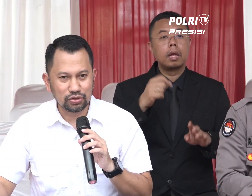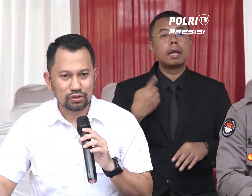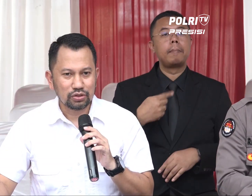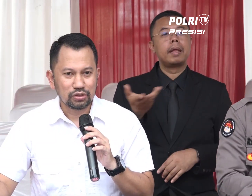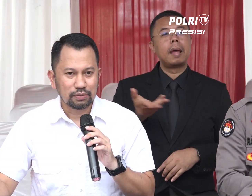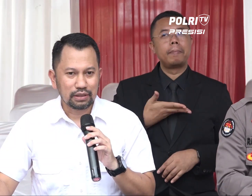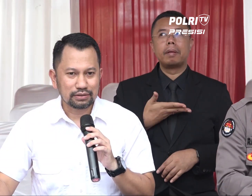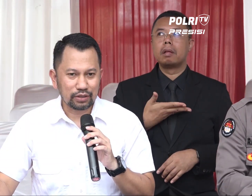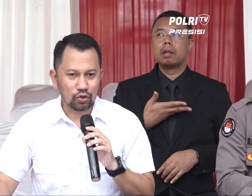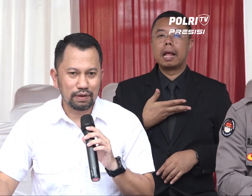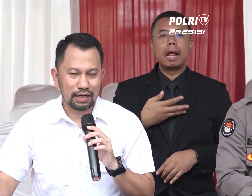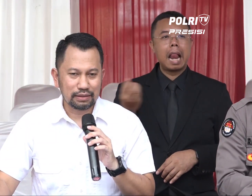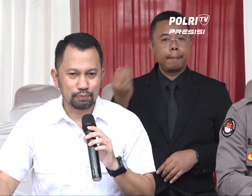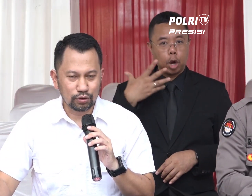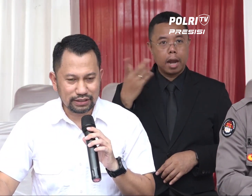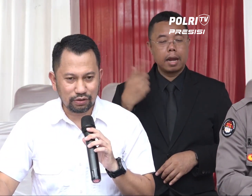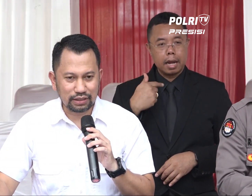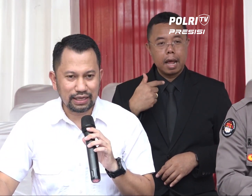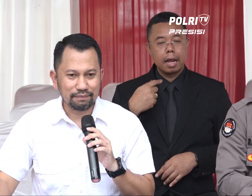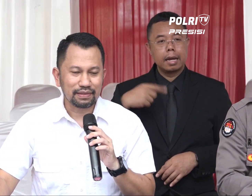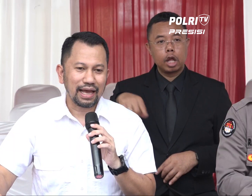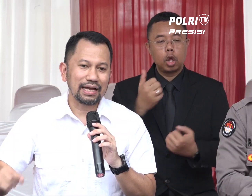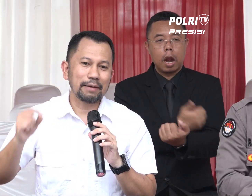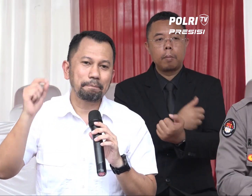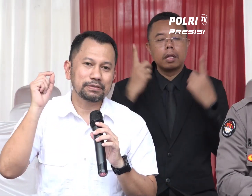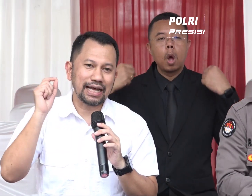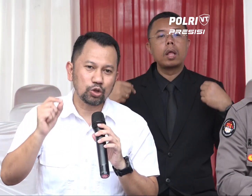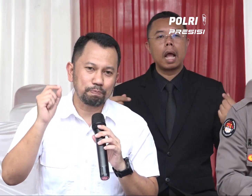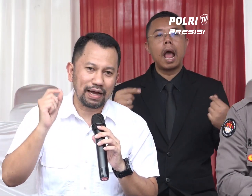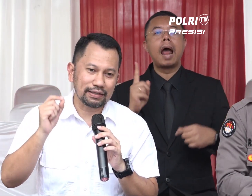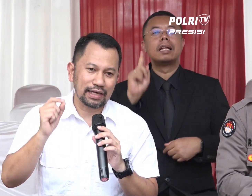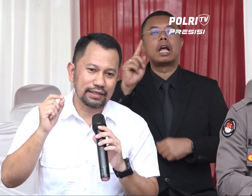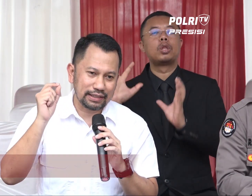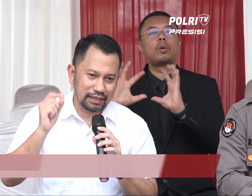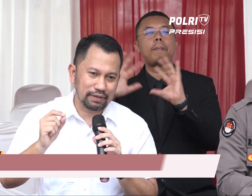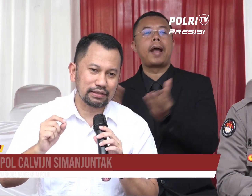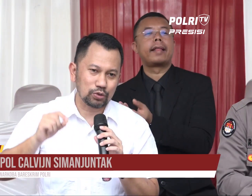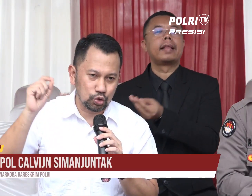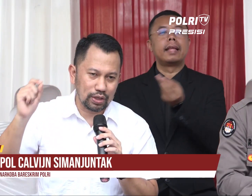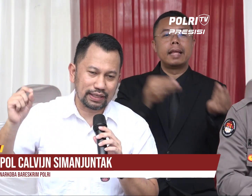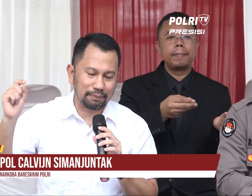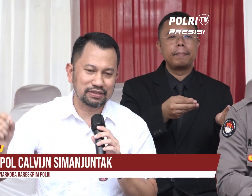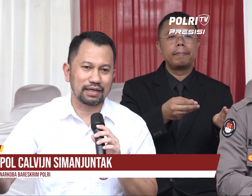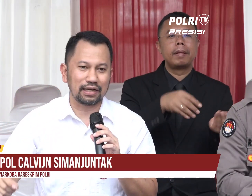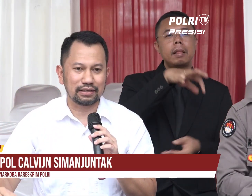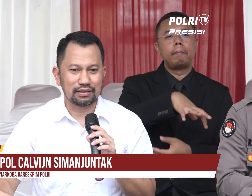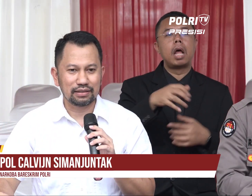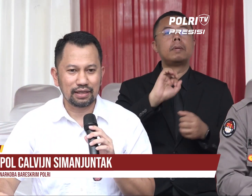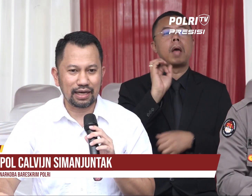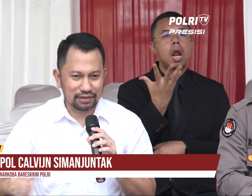Direktur Narkoba Polda Jawa Tengah, ada 1 paket lagi yang dikirimkan ke tujuan TKP